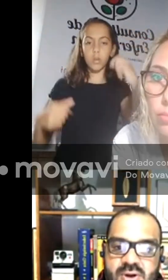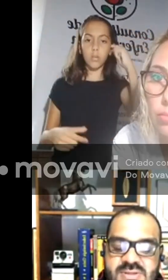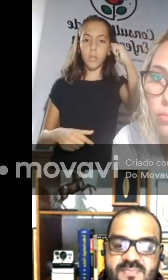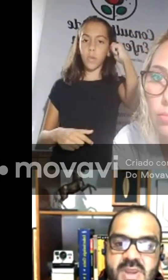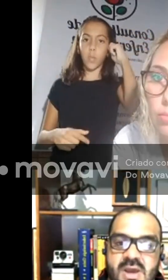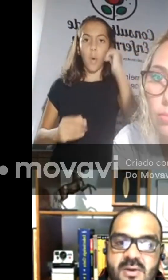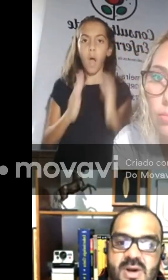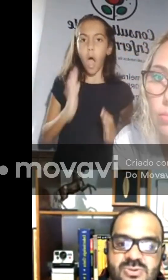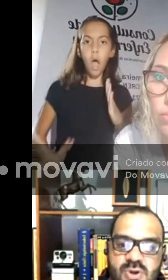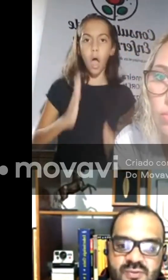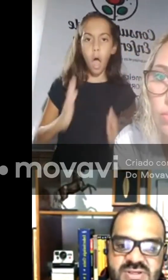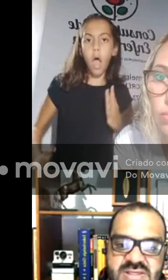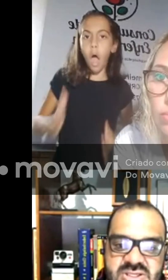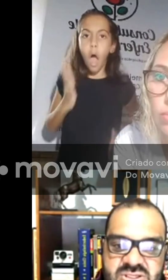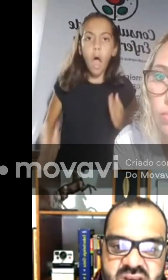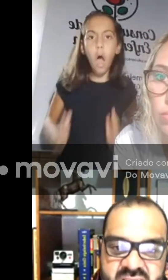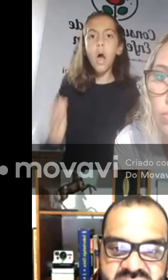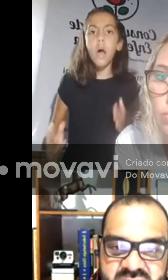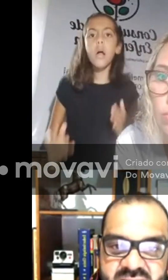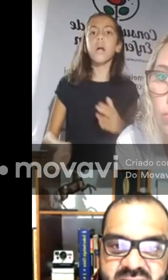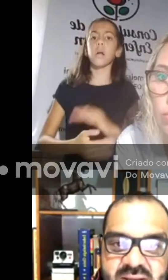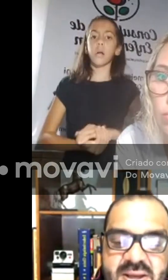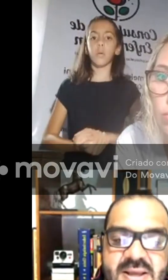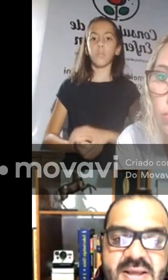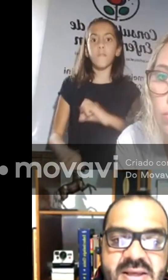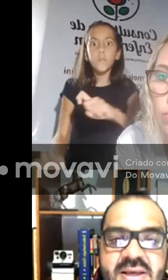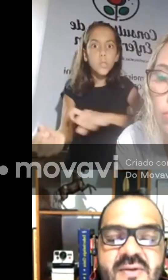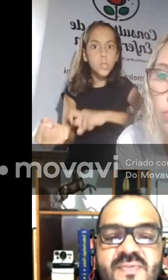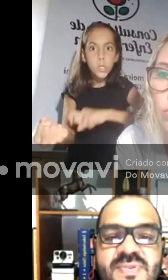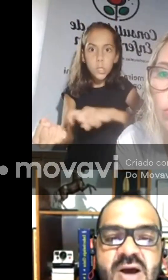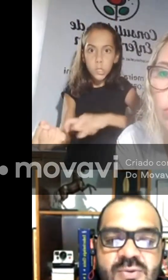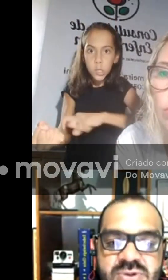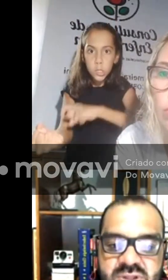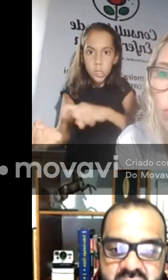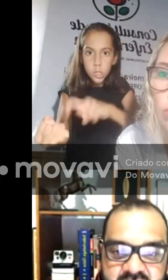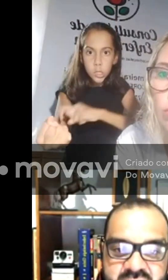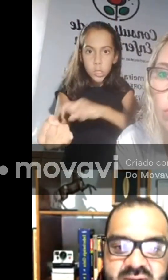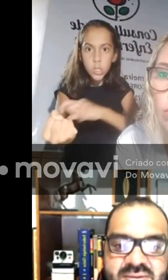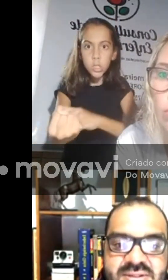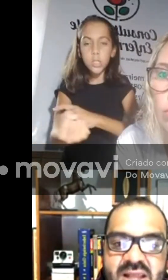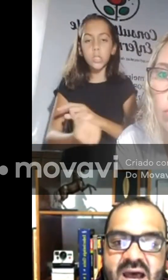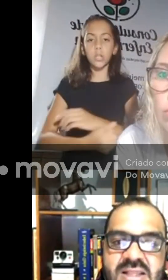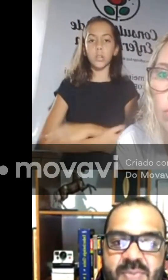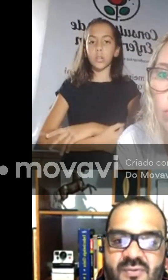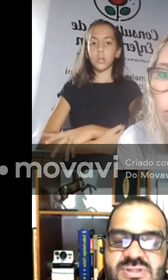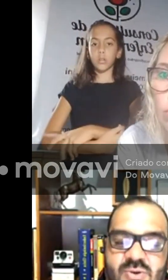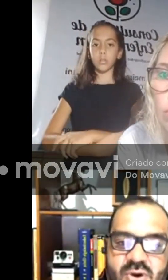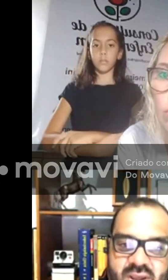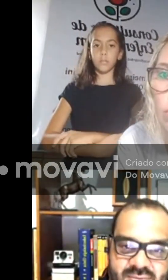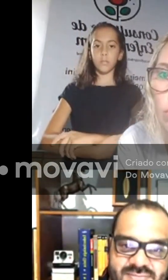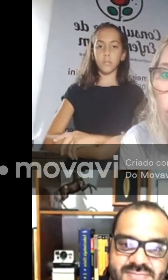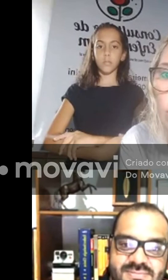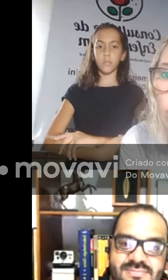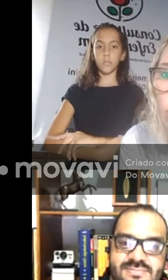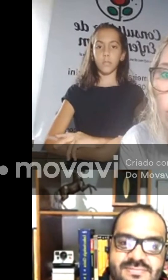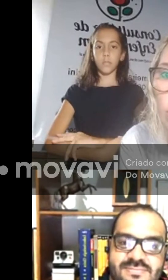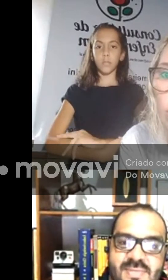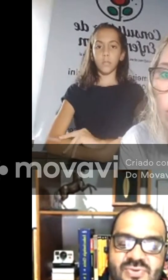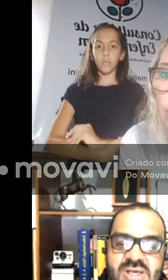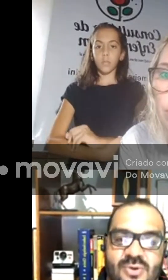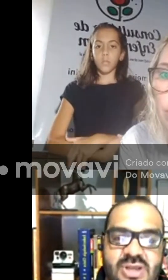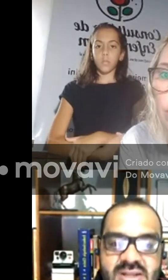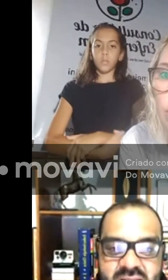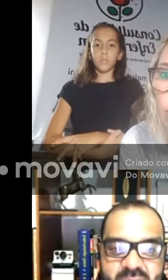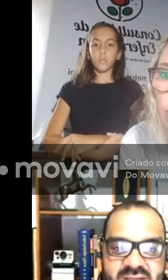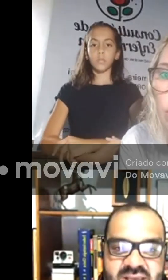alguma coisa. Mas quando você se estressa e não tem nada para você correr,